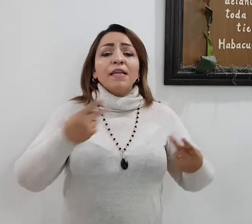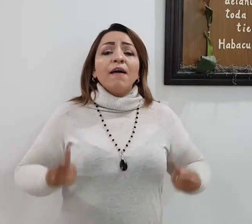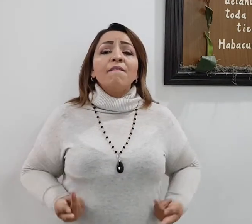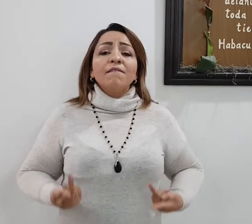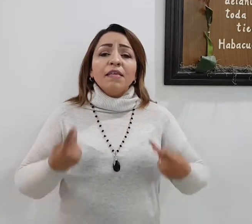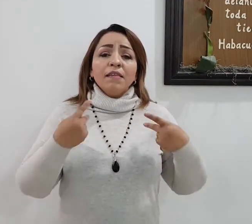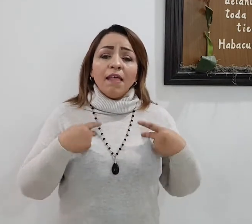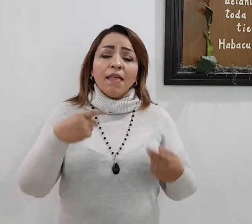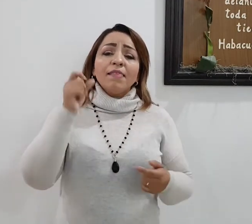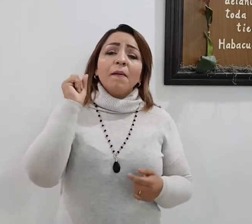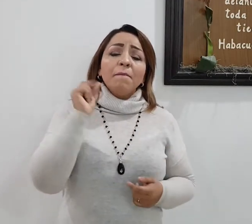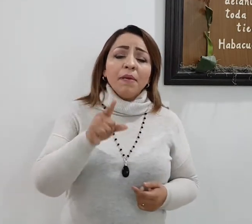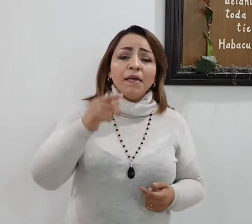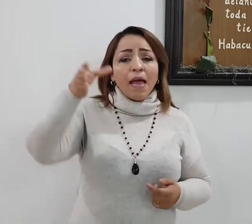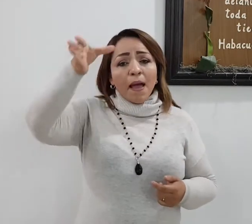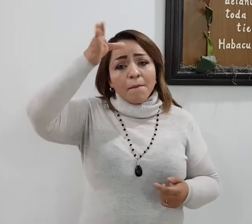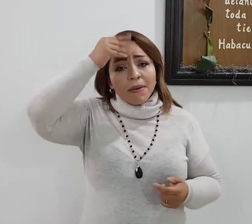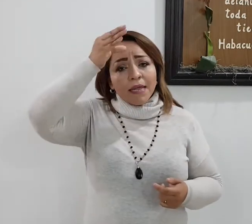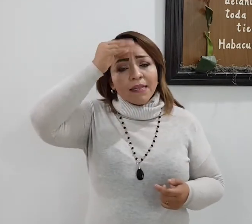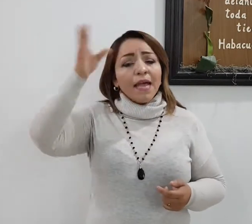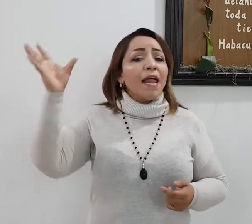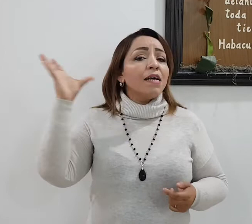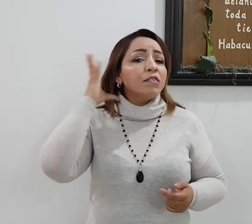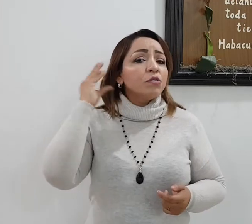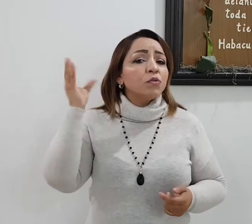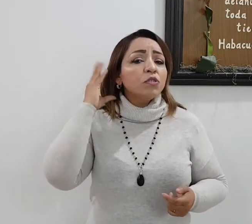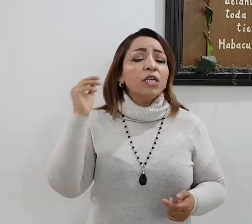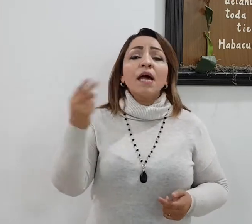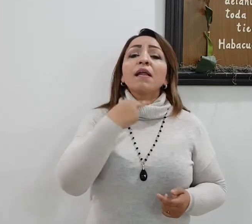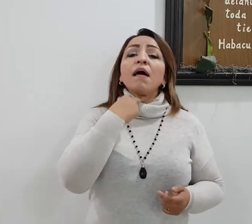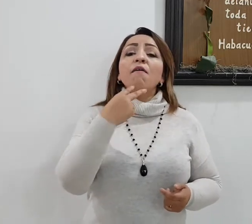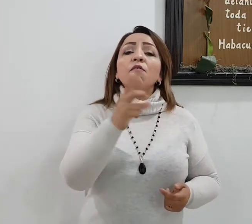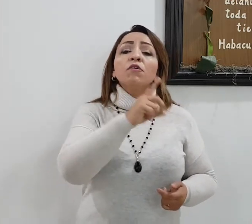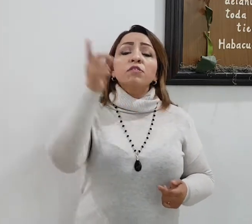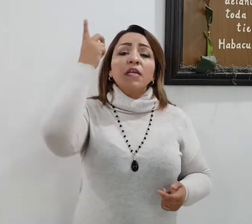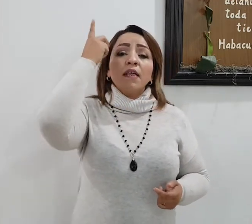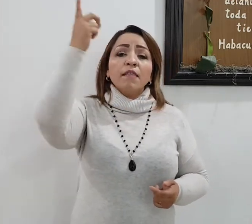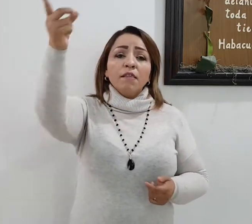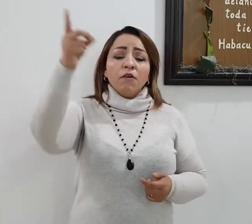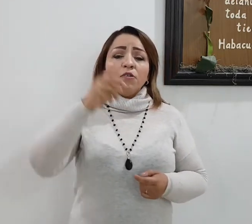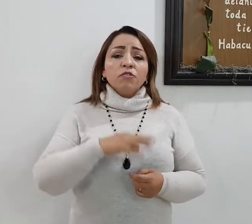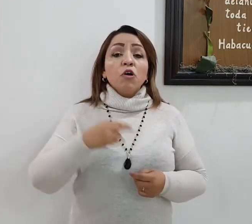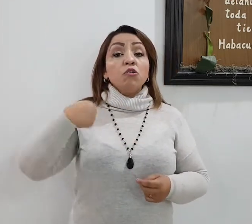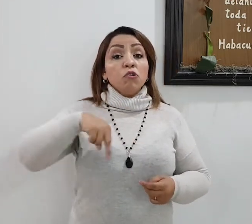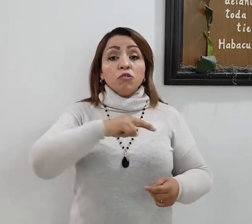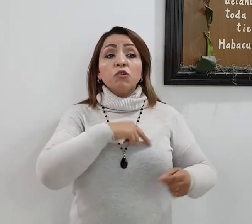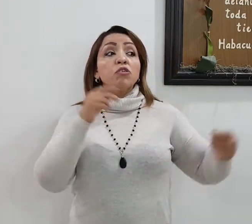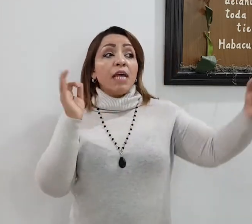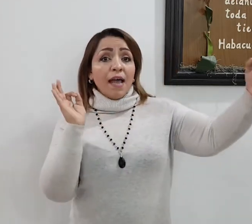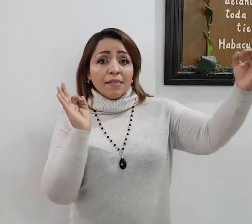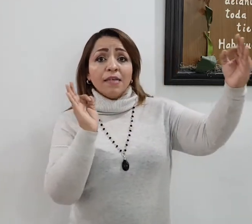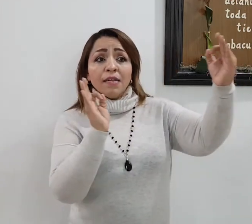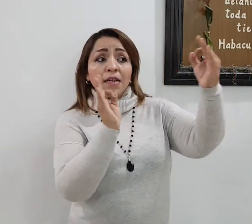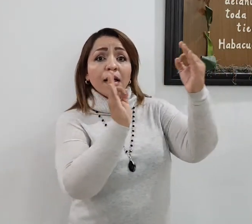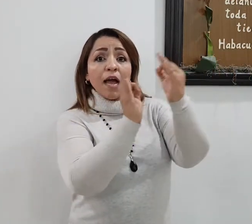palabra. Si yo no me acerco a la palabra, qué difícil es oír la voz de Dios, hermanos, casi imposible. Yo tengo